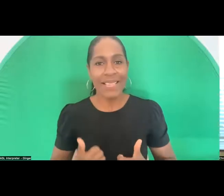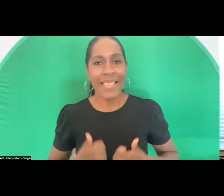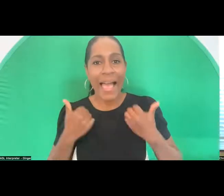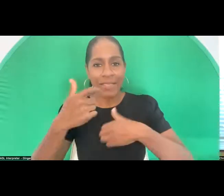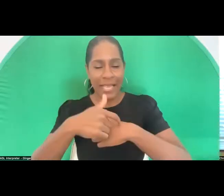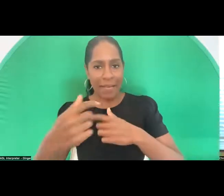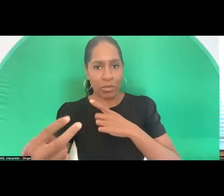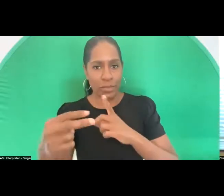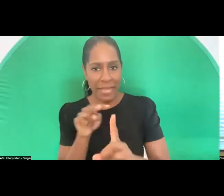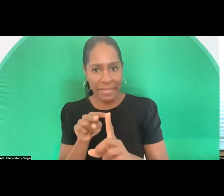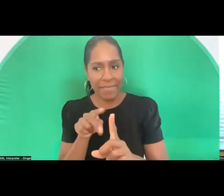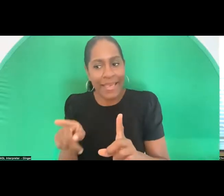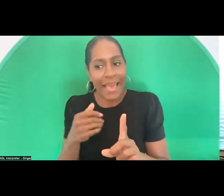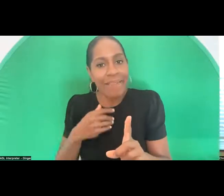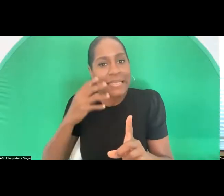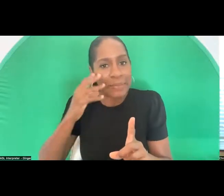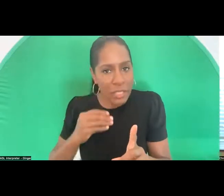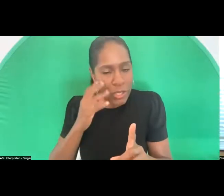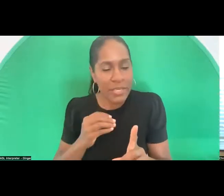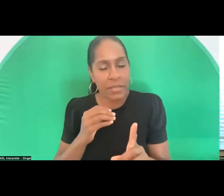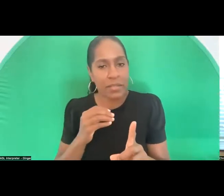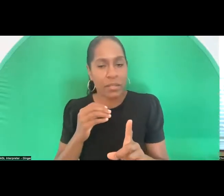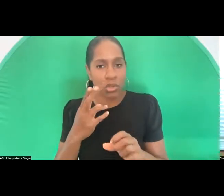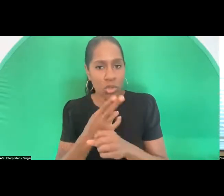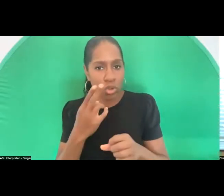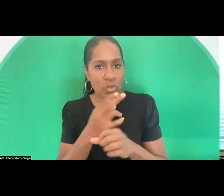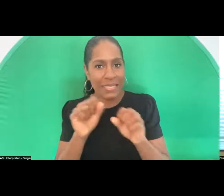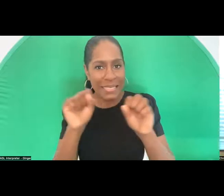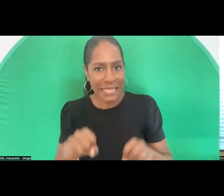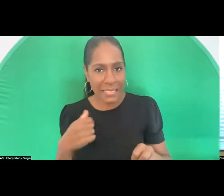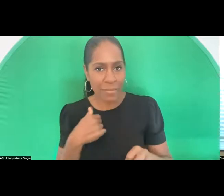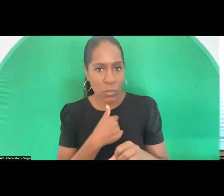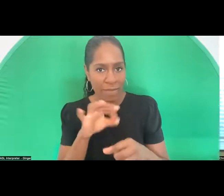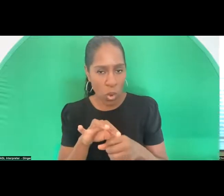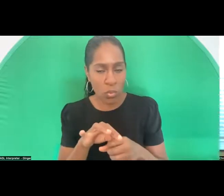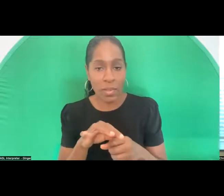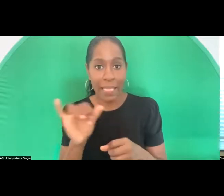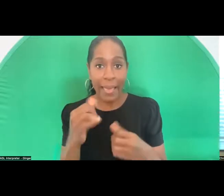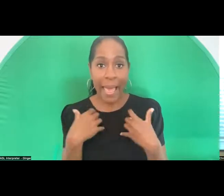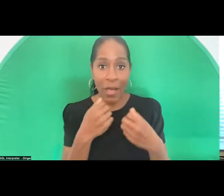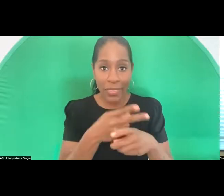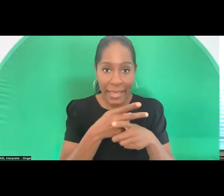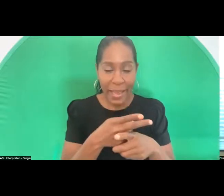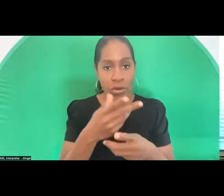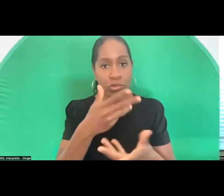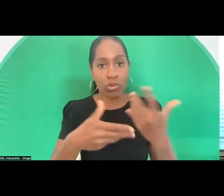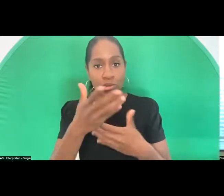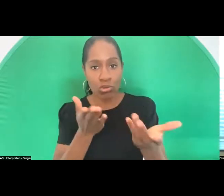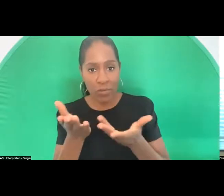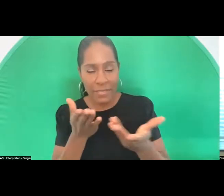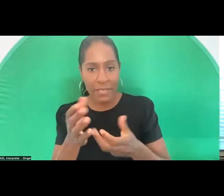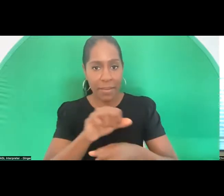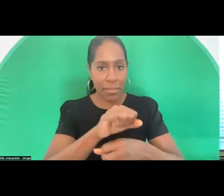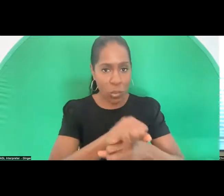una vida de experiencia de Navegar los sistemas para que los para los que votamos sistemas como la salud servicio social